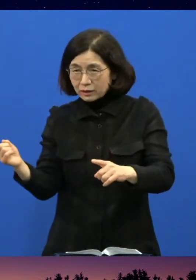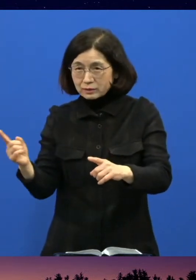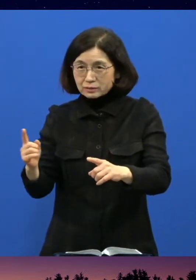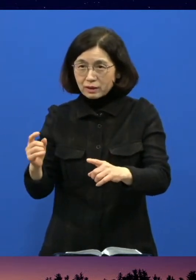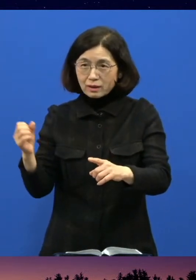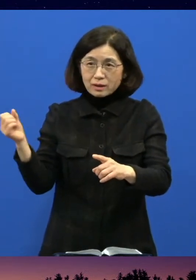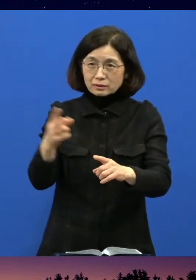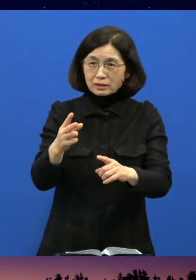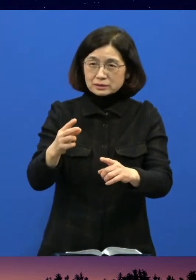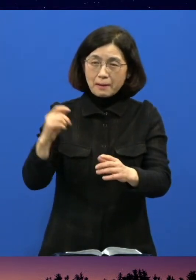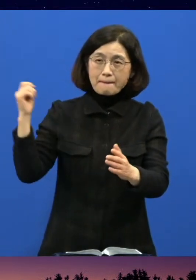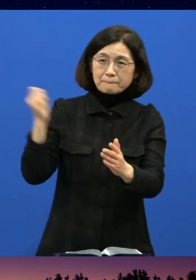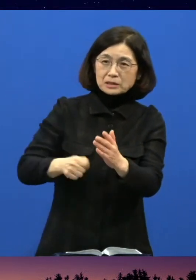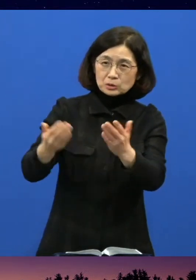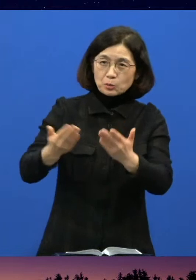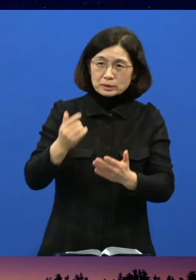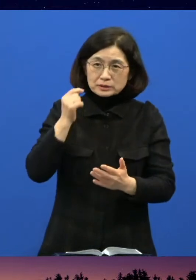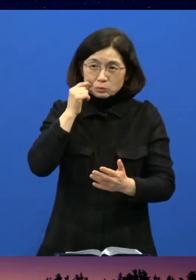아무 보장도 없고.